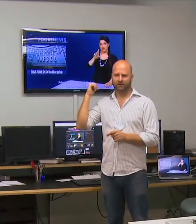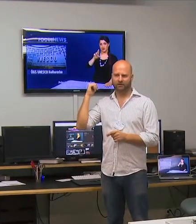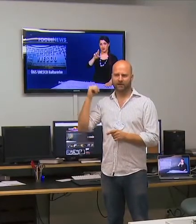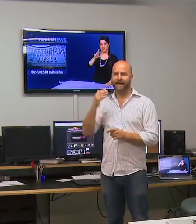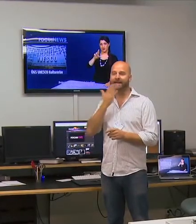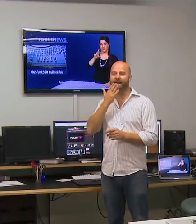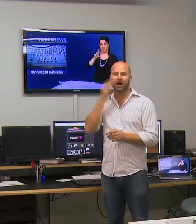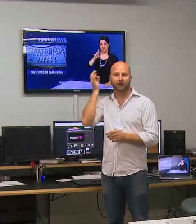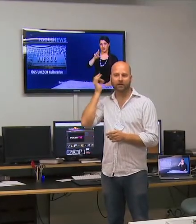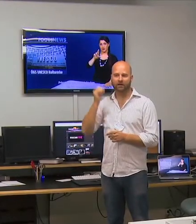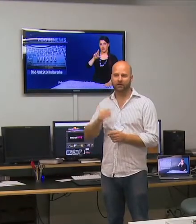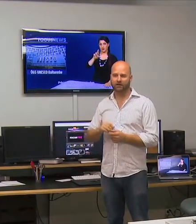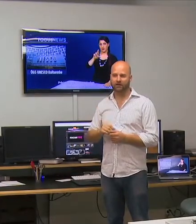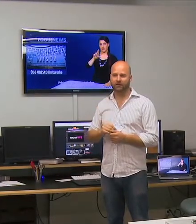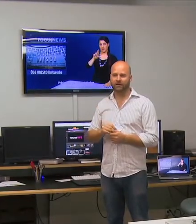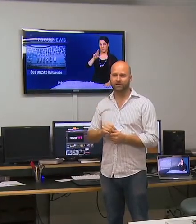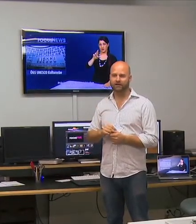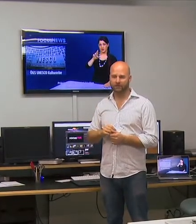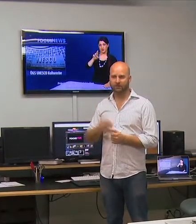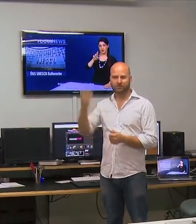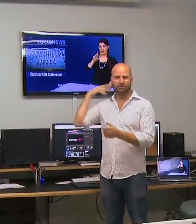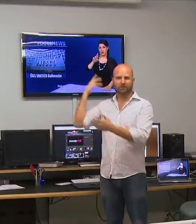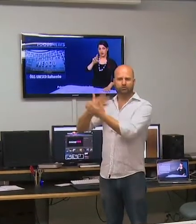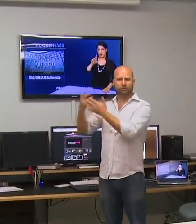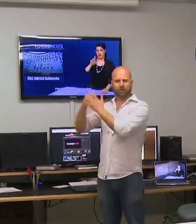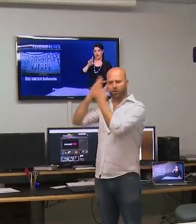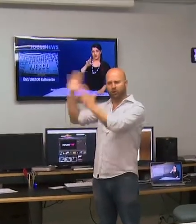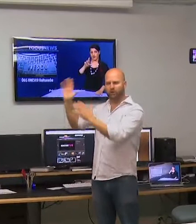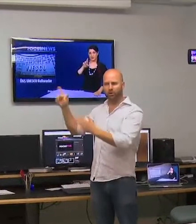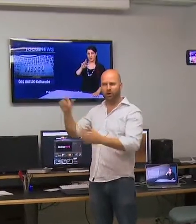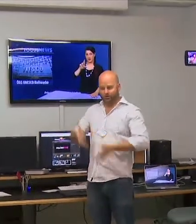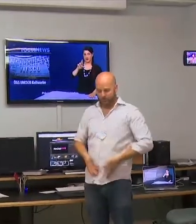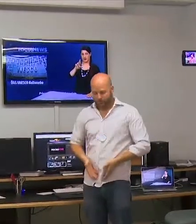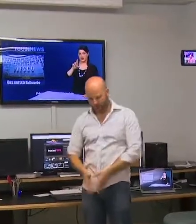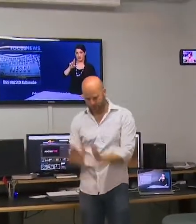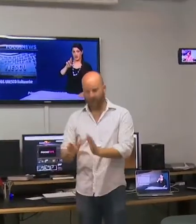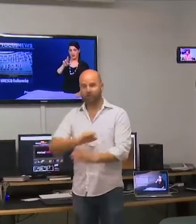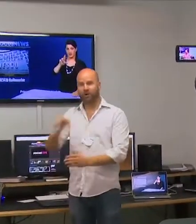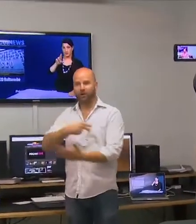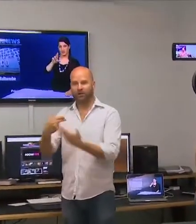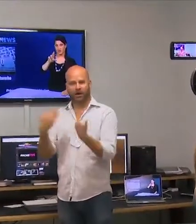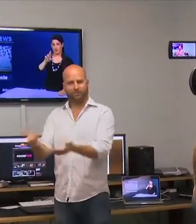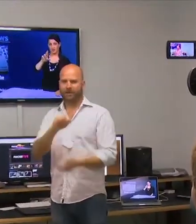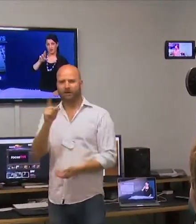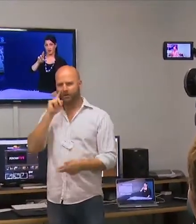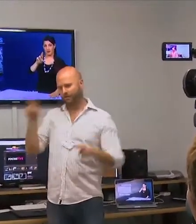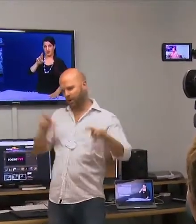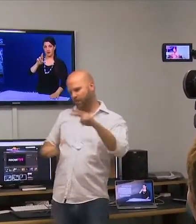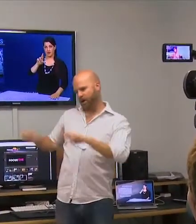Also das ist wie bei den Indianern früher, zum Beispiel in ihrer Kultur. Wenn die geboren sind, hat man ihnen nicht sofort